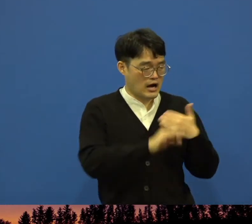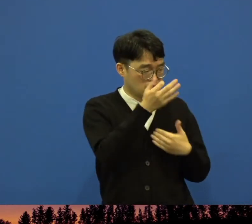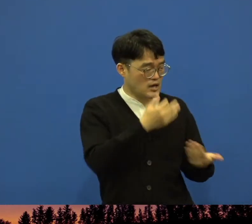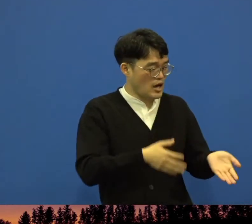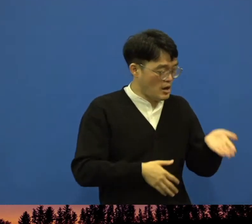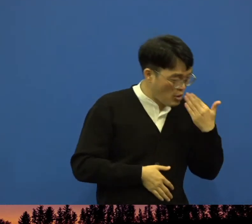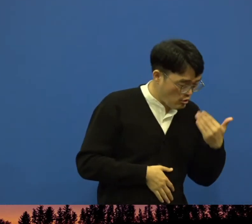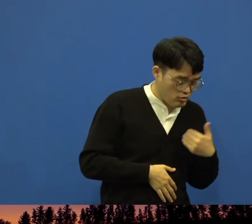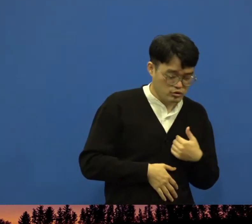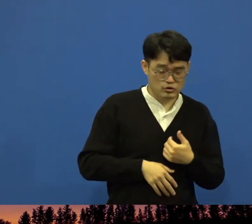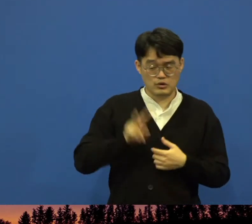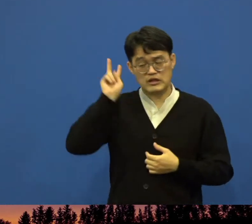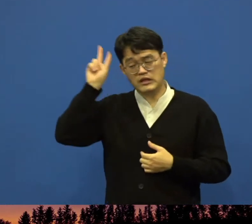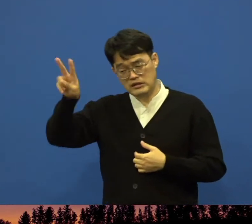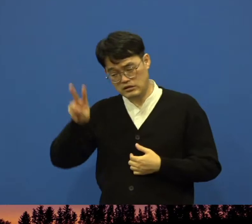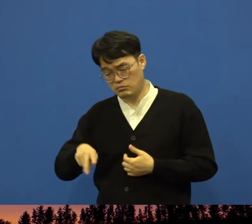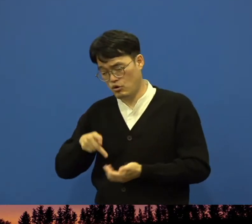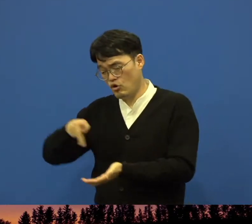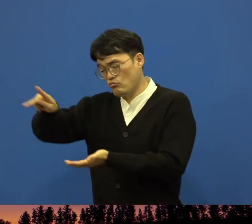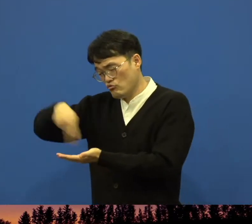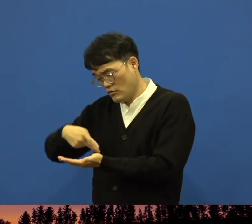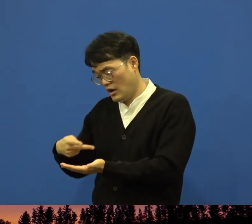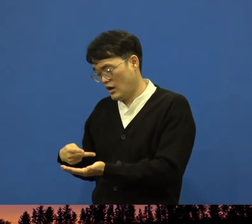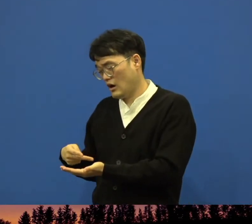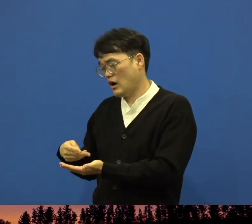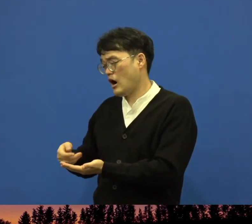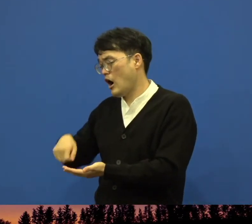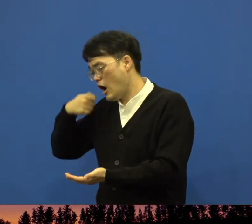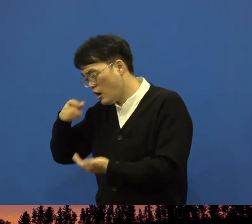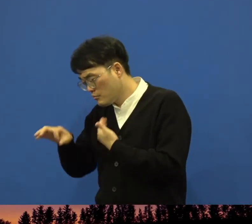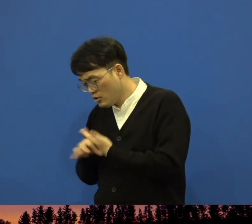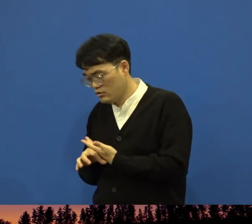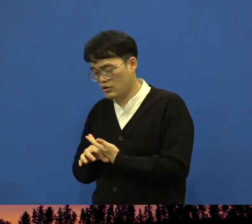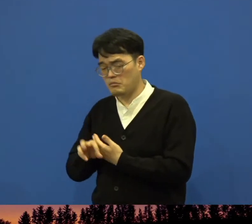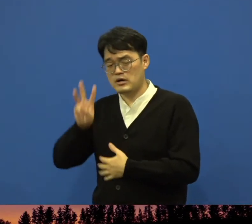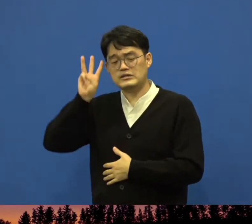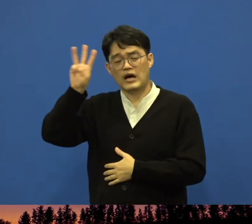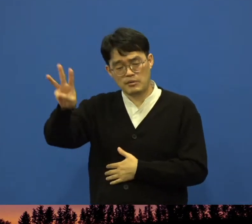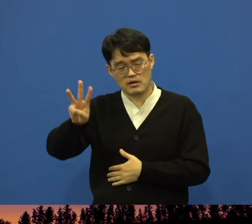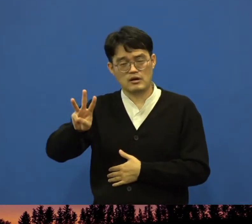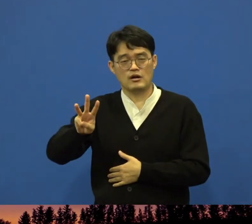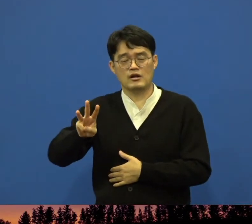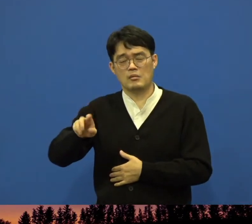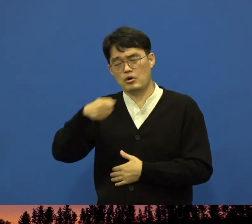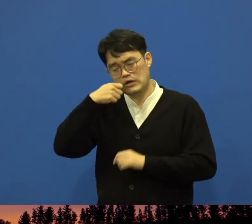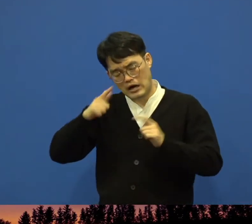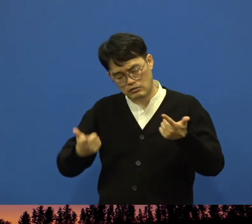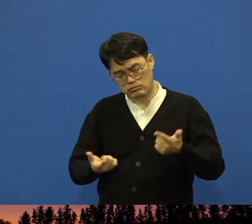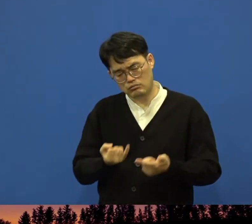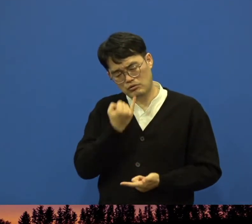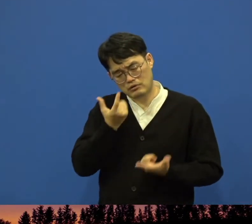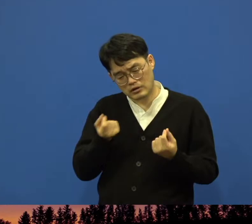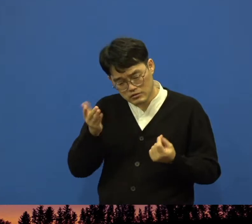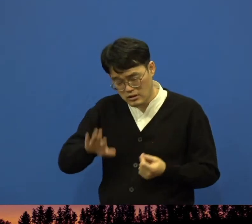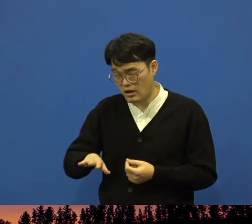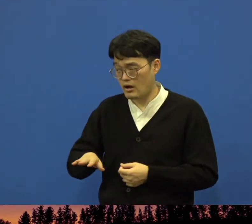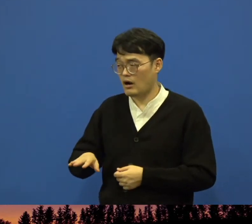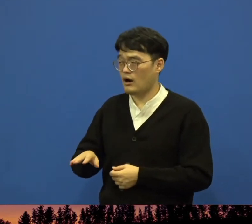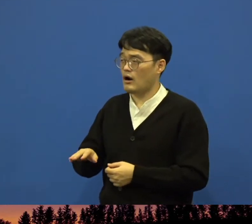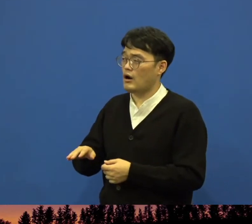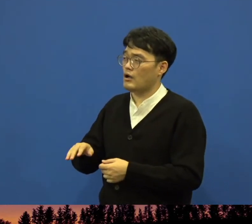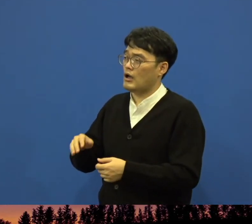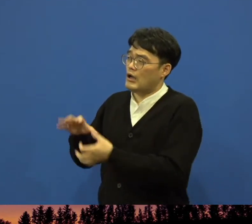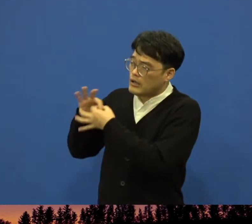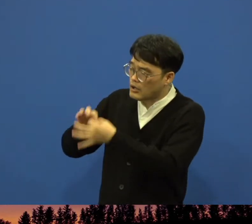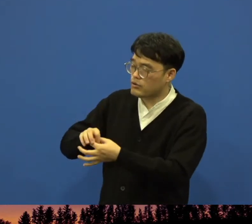온 날은 한 3일 가고 이렇게 해야 되는데 그 다음날 더 배가 고프고 말이죠. 이 세 끼를 왜 먹게 했을까 하는데 세